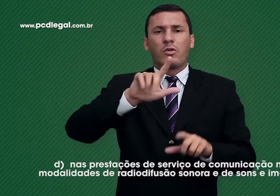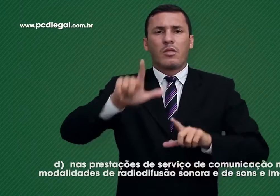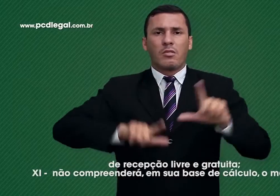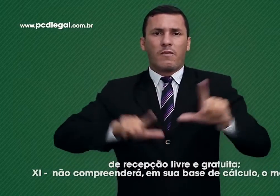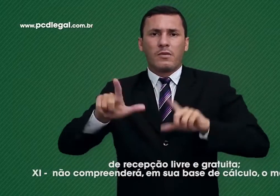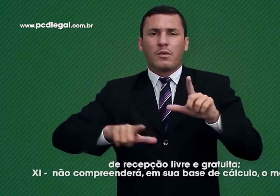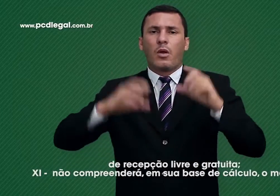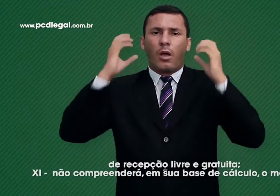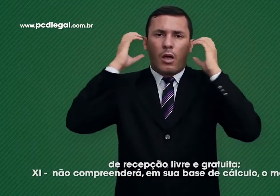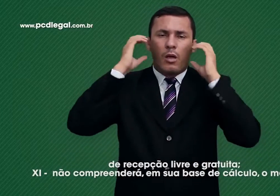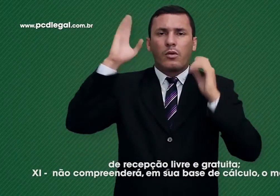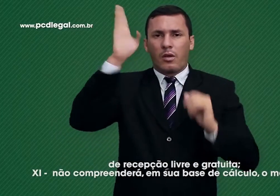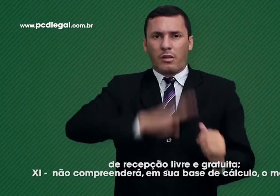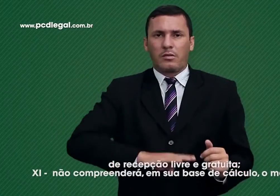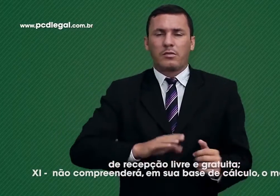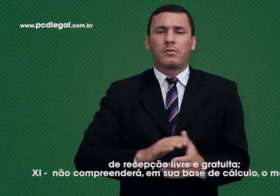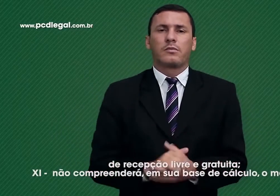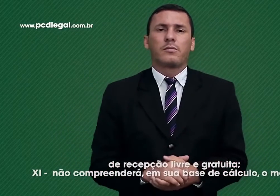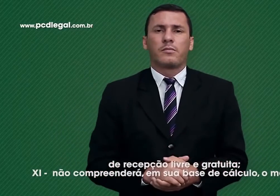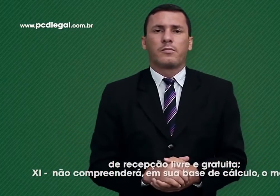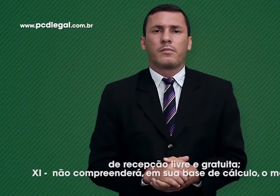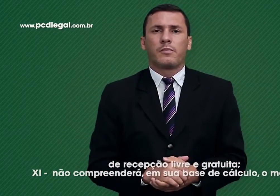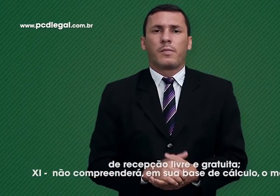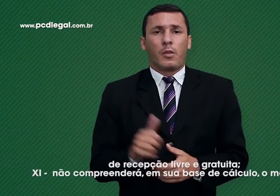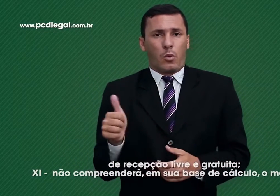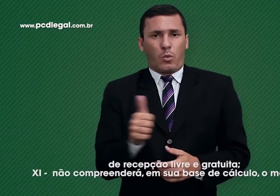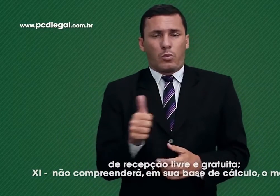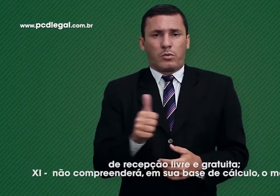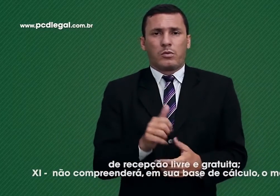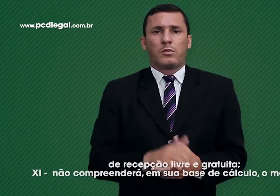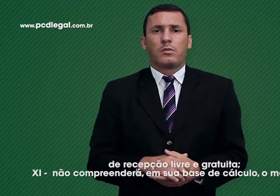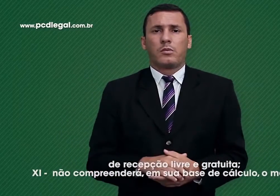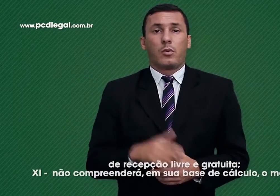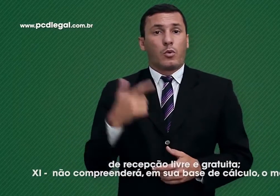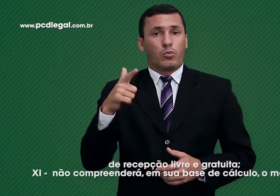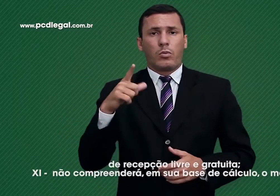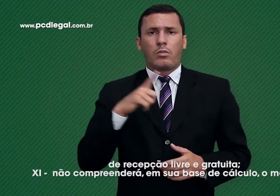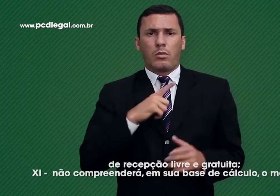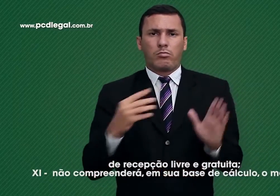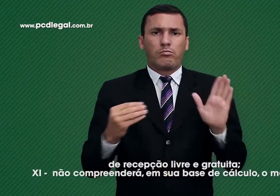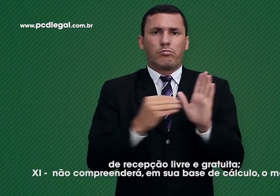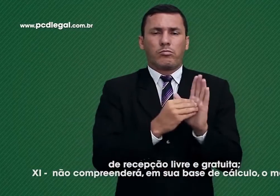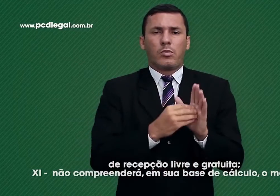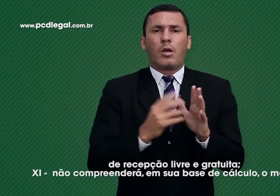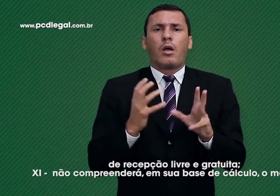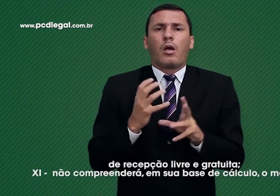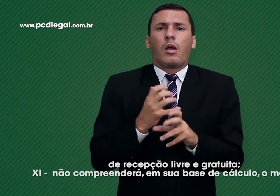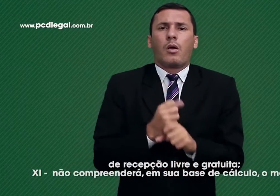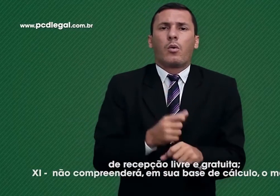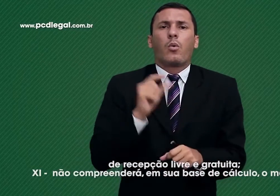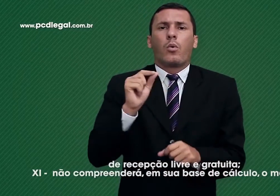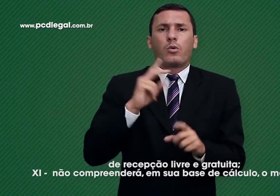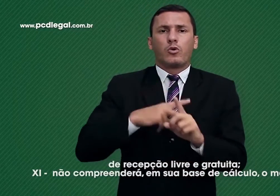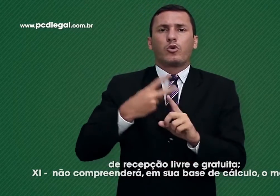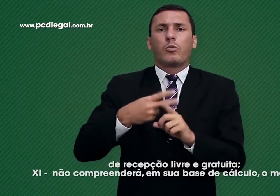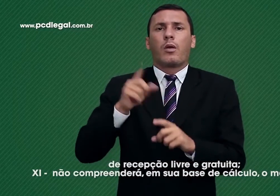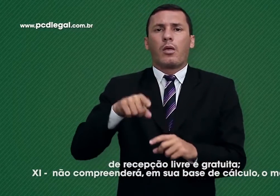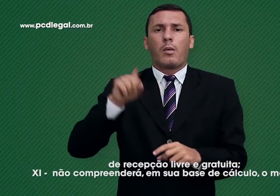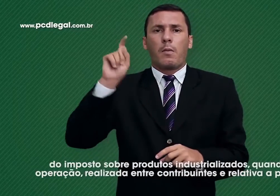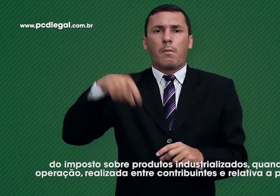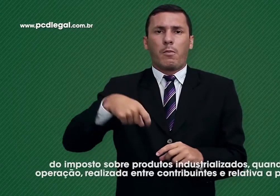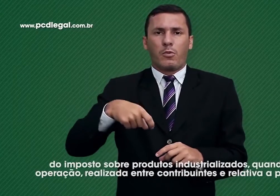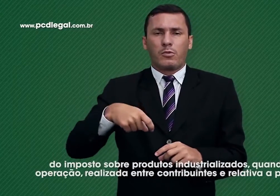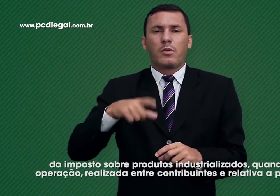sons e imagens de recepção livre e gratuita. 11. Não compreenderá em sua base de cálculo